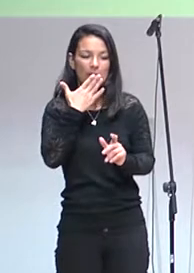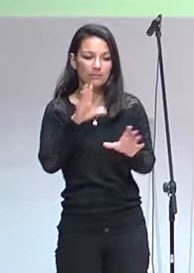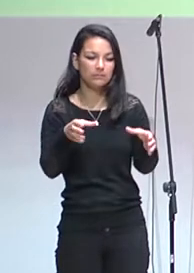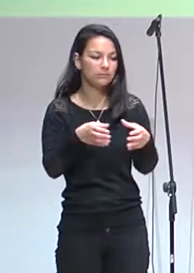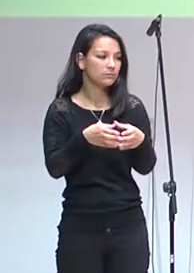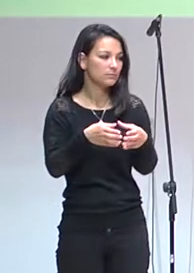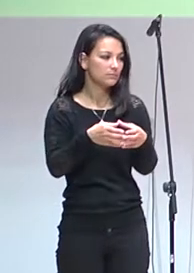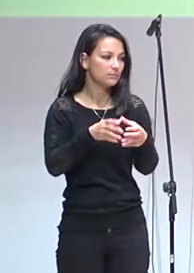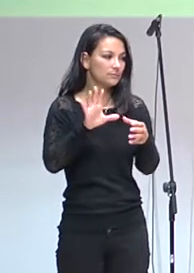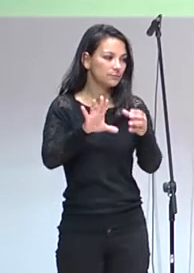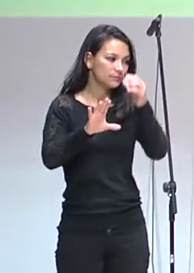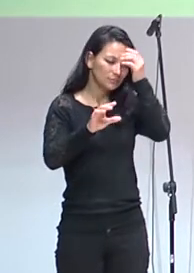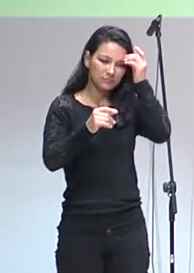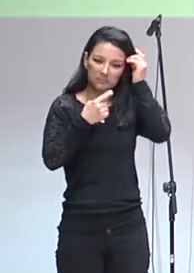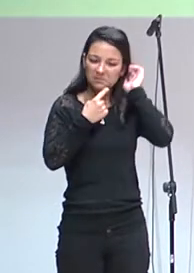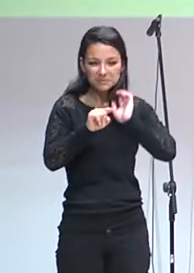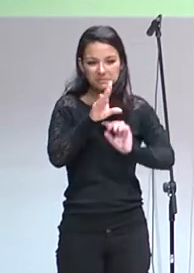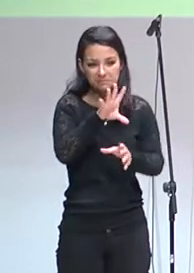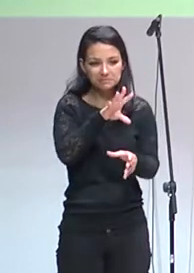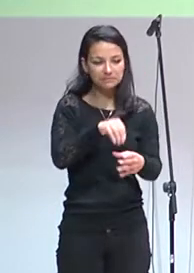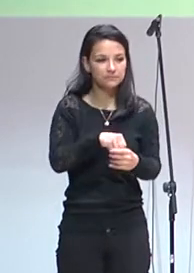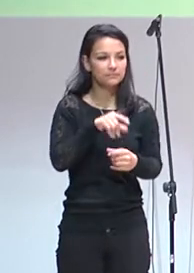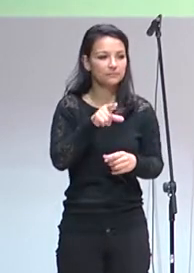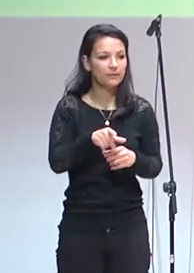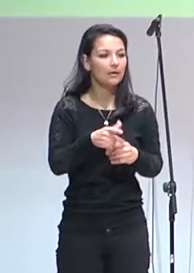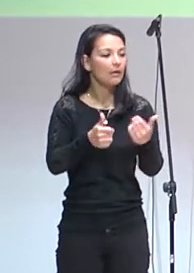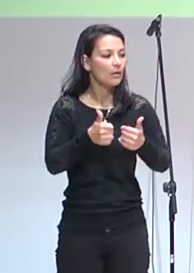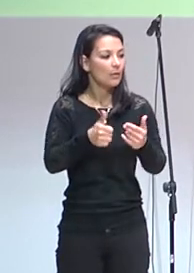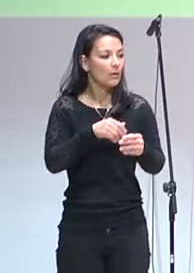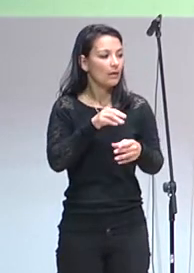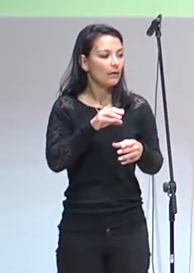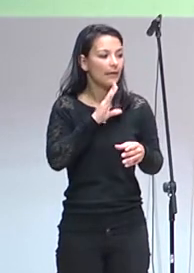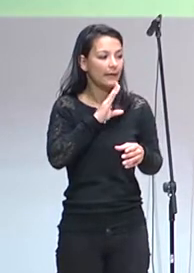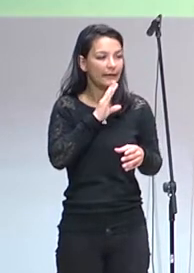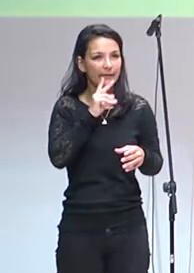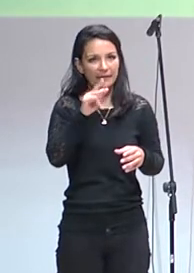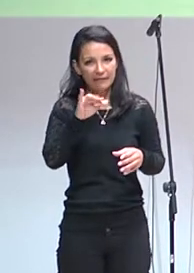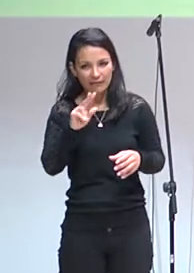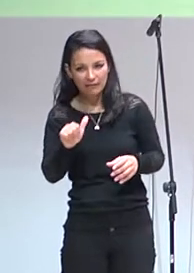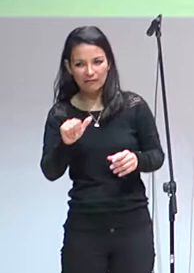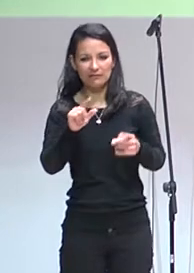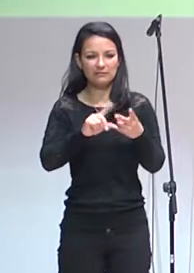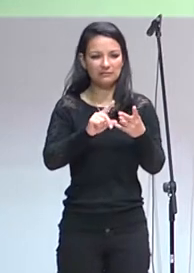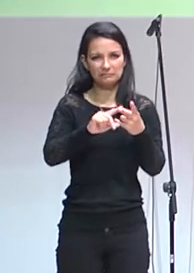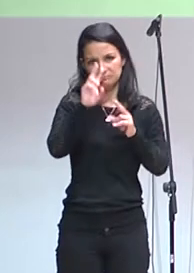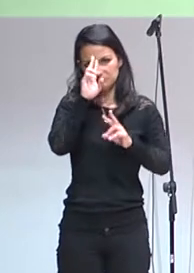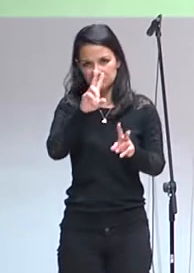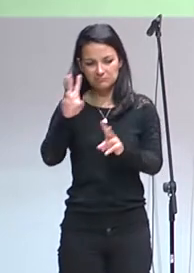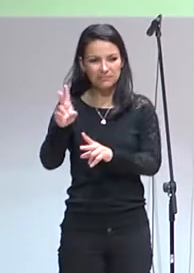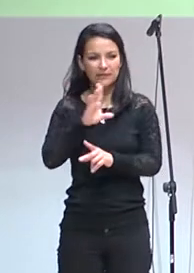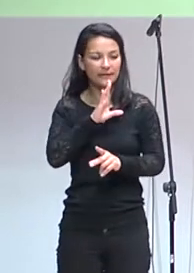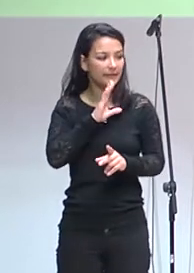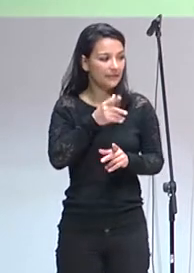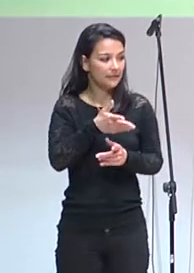Rumi Añachay, ¿sí? En ofrenda a Inti, a Quilla, bueno, a todos